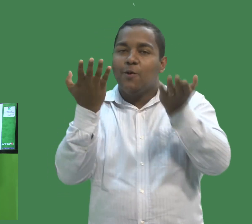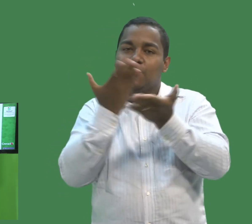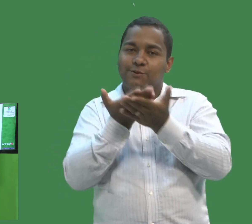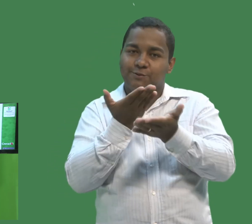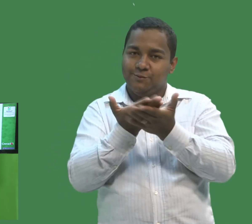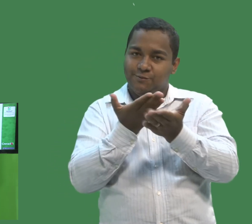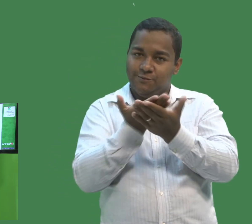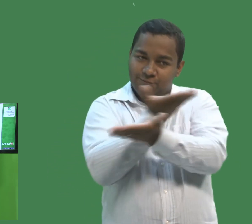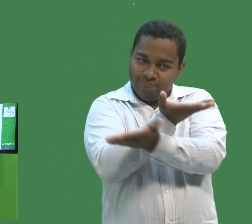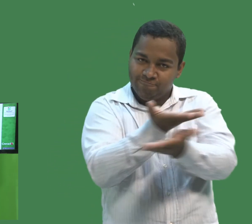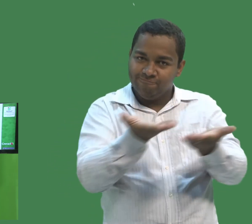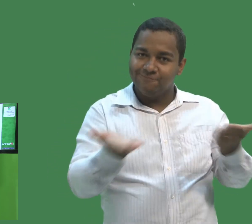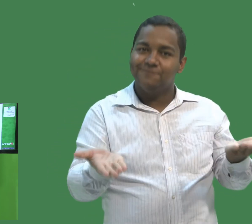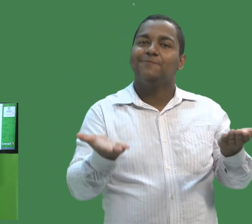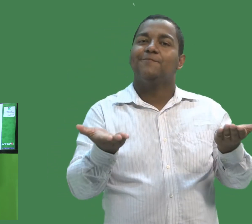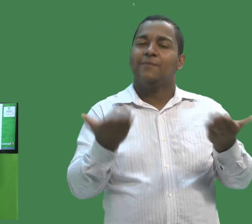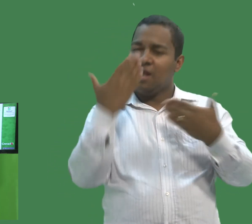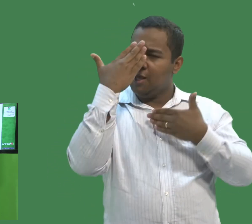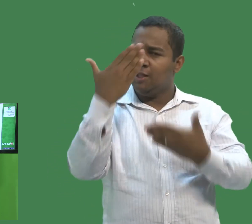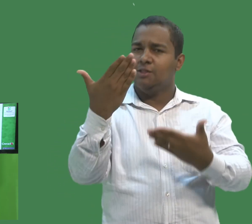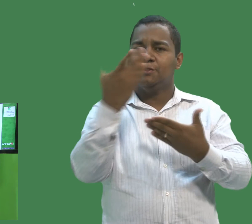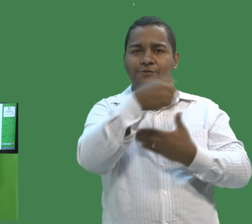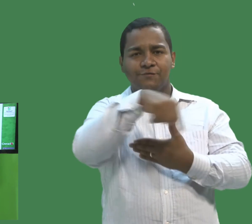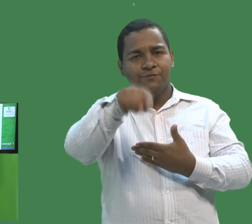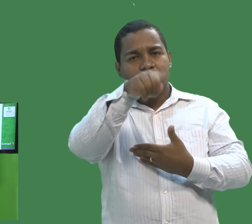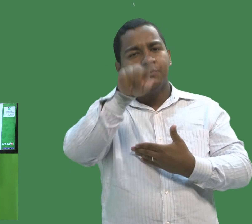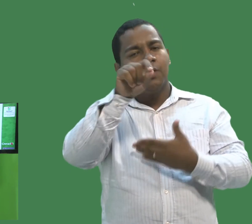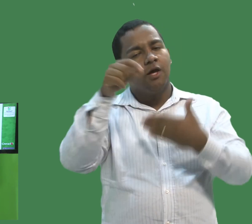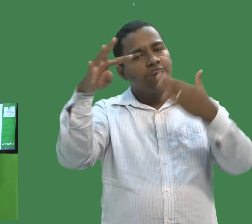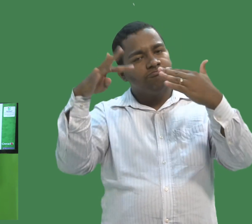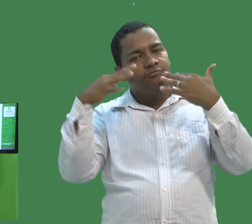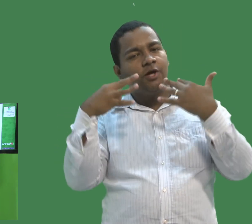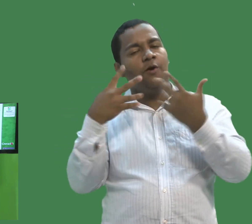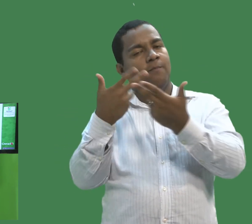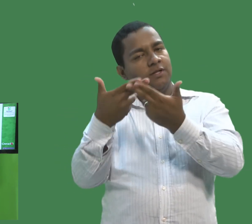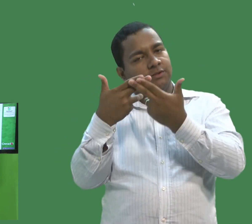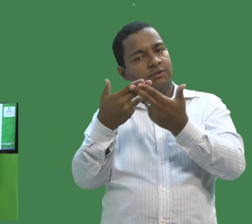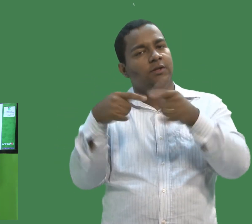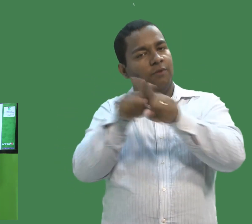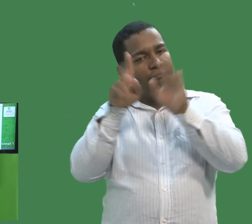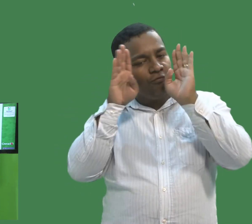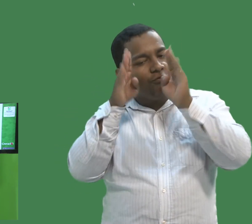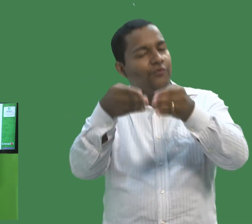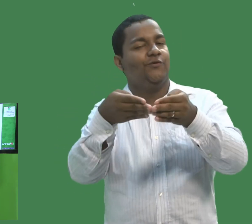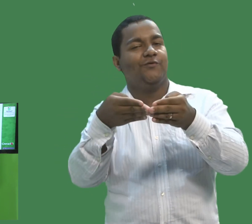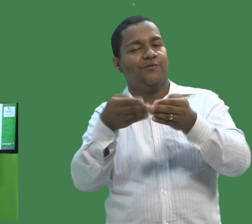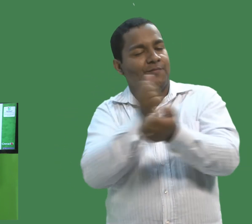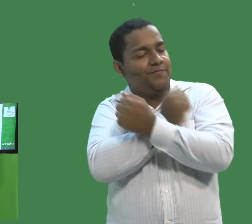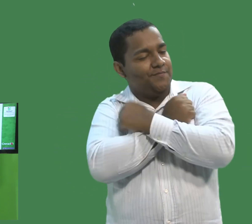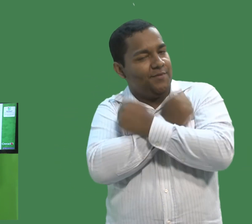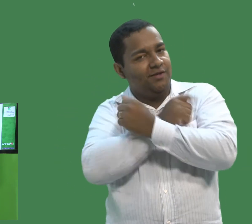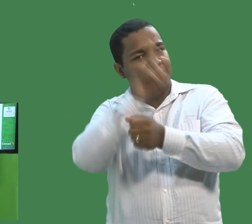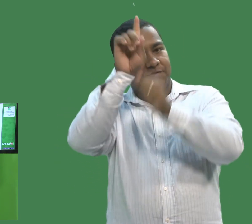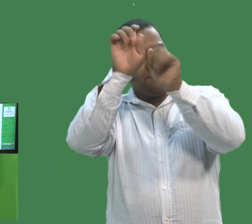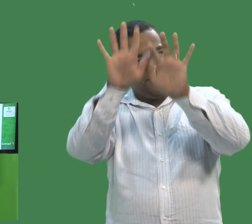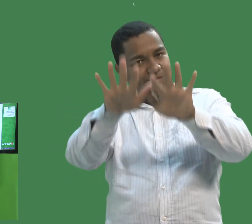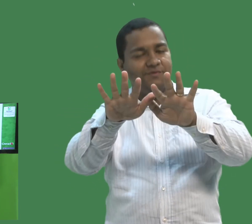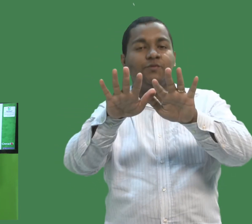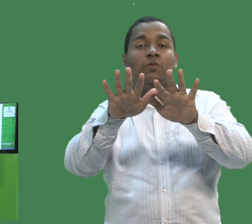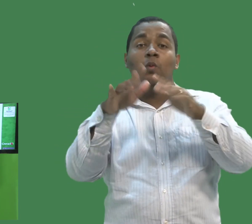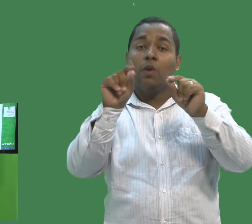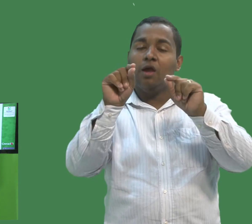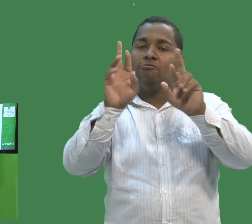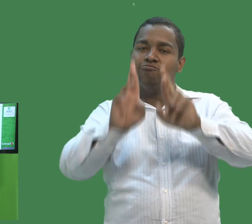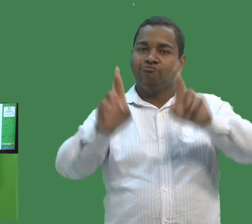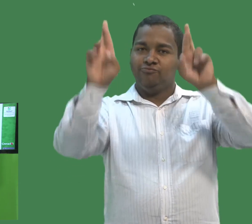Bons estudos a todos, agradeço pela atenção, paciência e determinação. Um forte abraço, que Deus os abençoe.